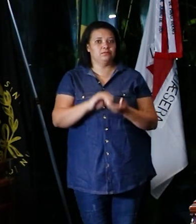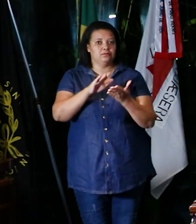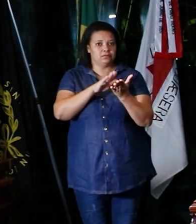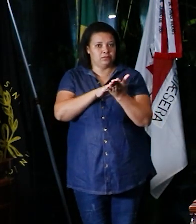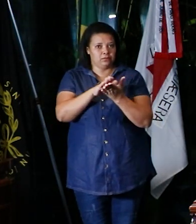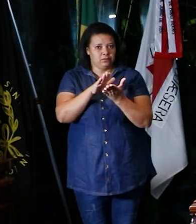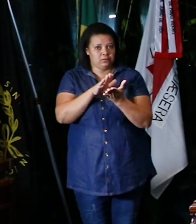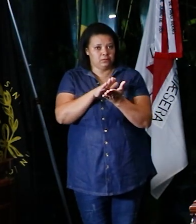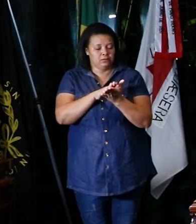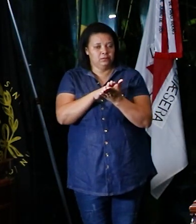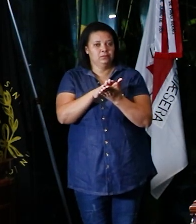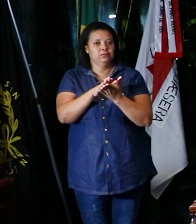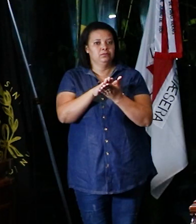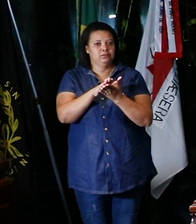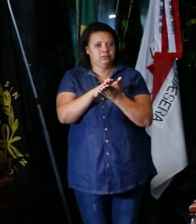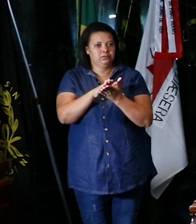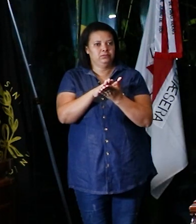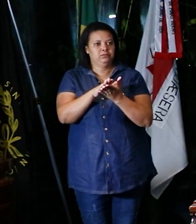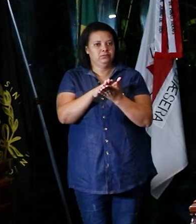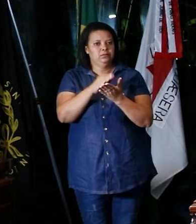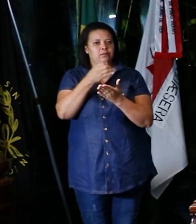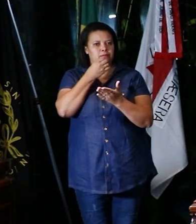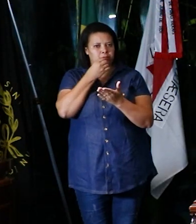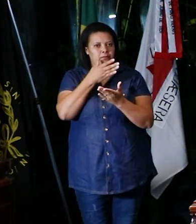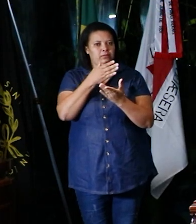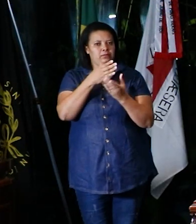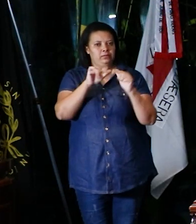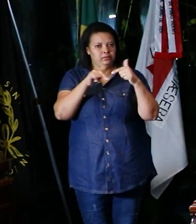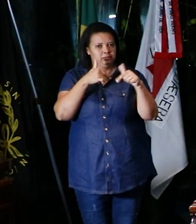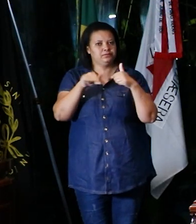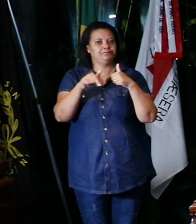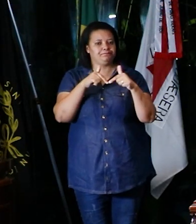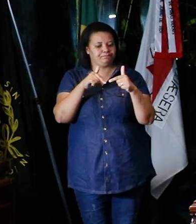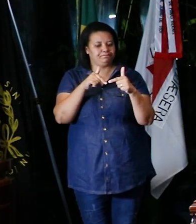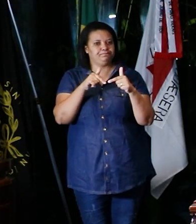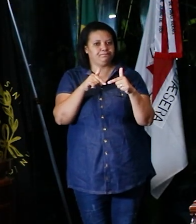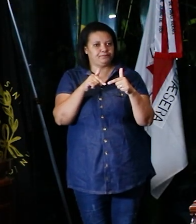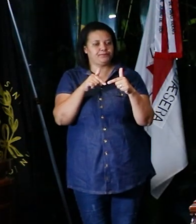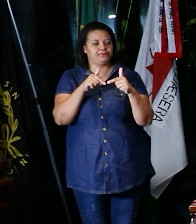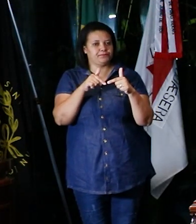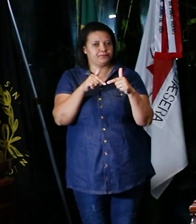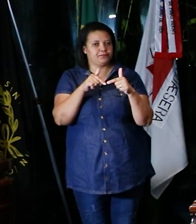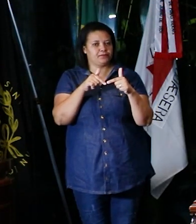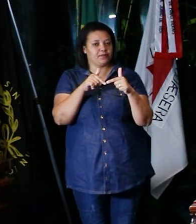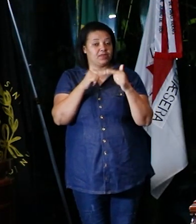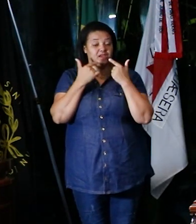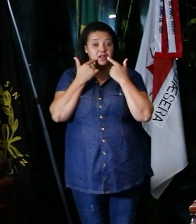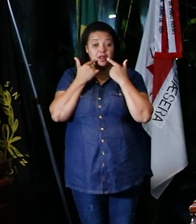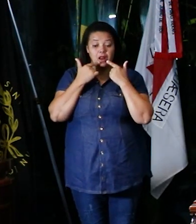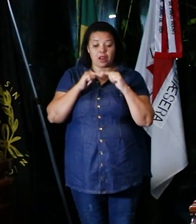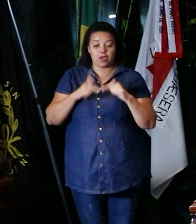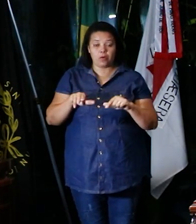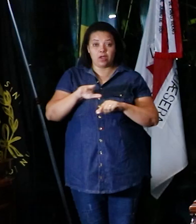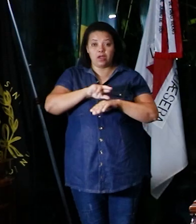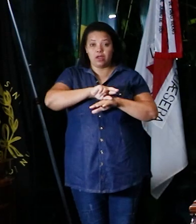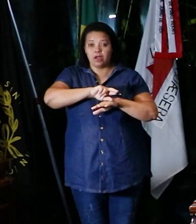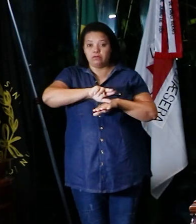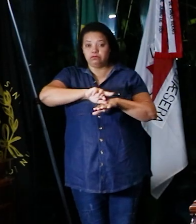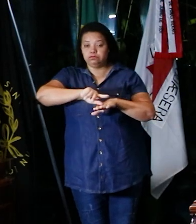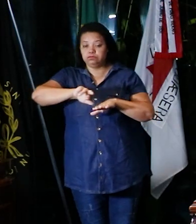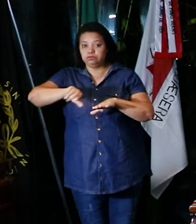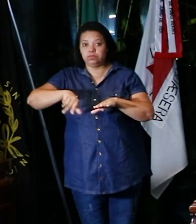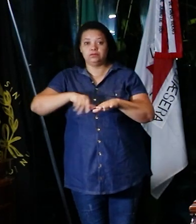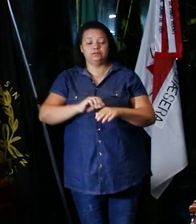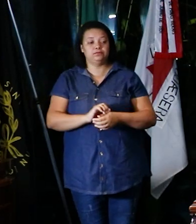publicada uma parte boa da sua obra em várias línguas,